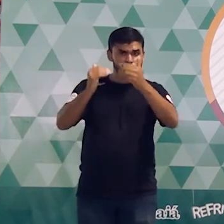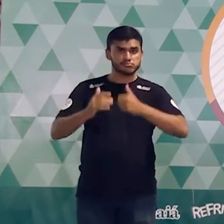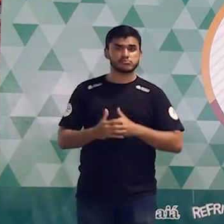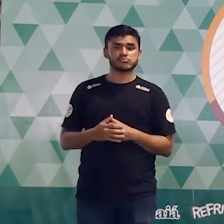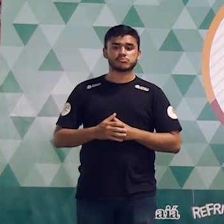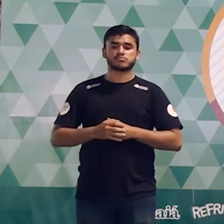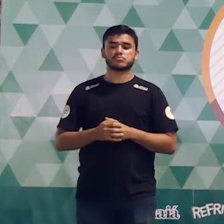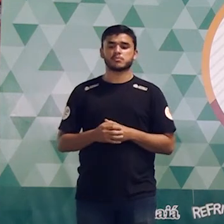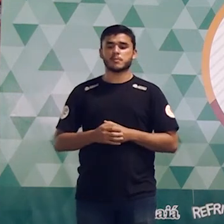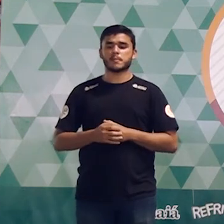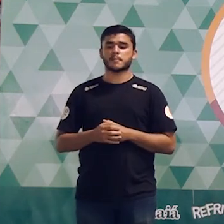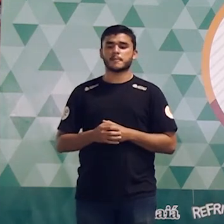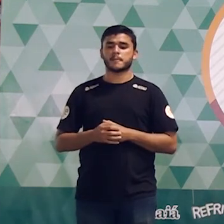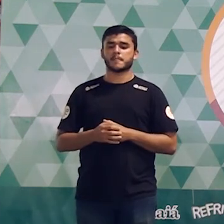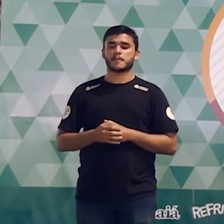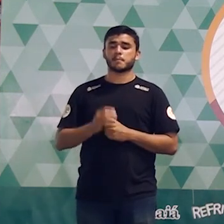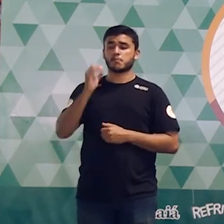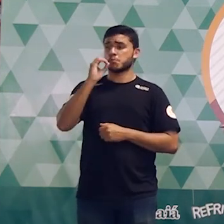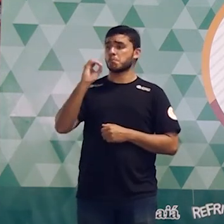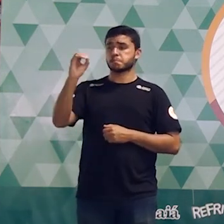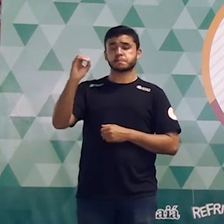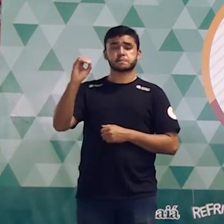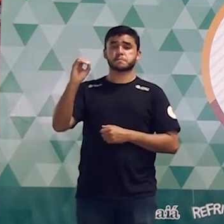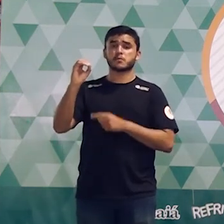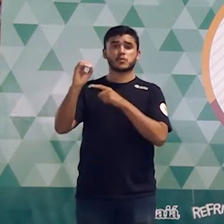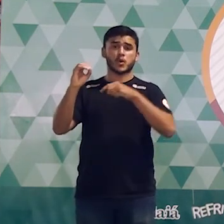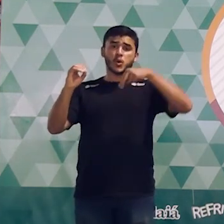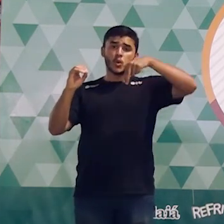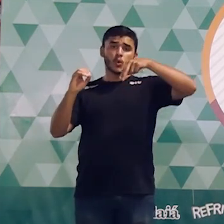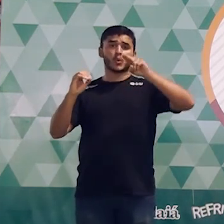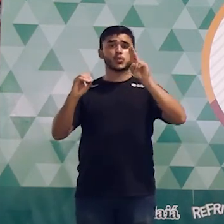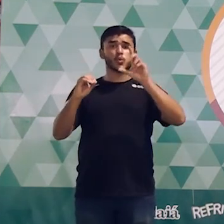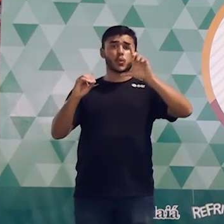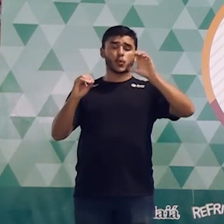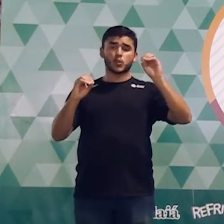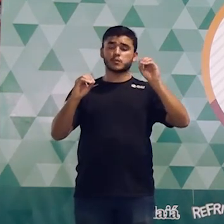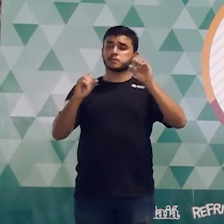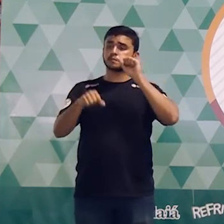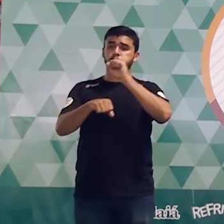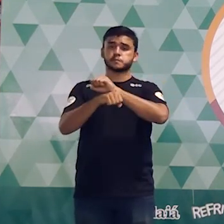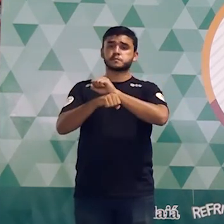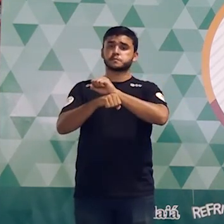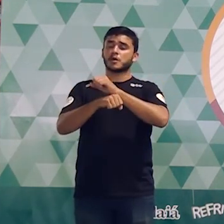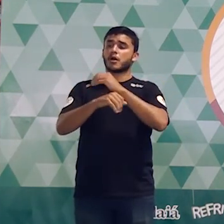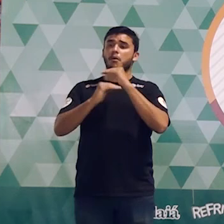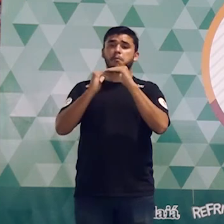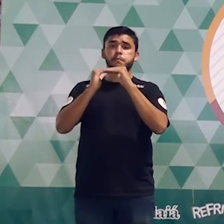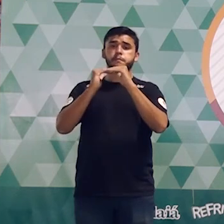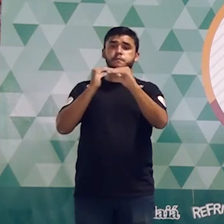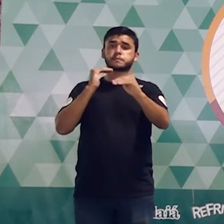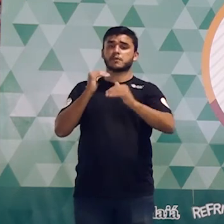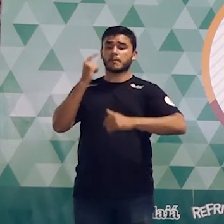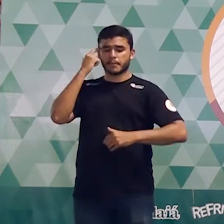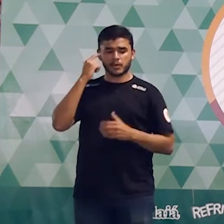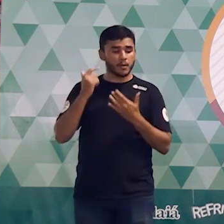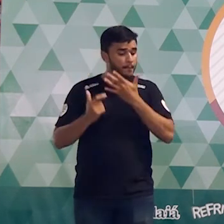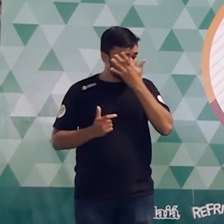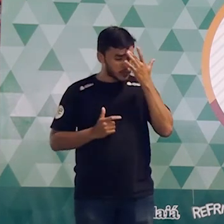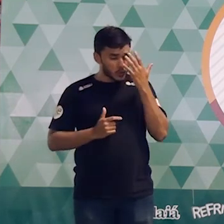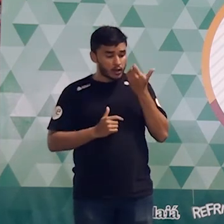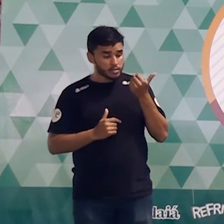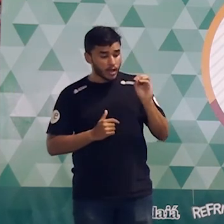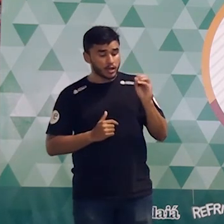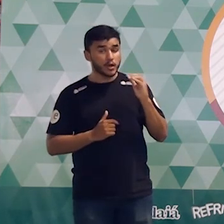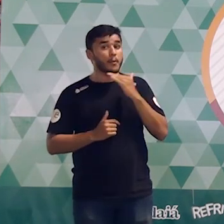zero significa? Significa que não houve mudança na população. No máximo, ela apenas se renovou.